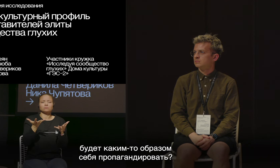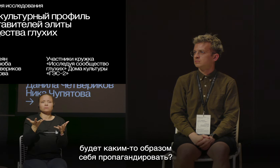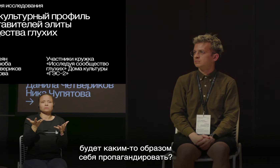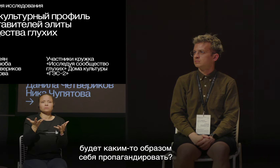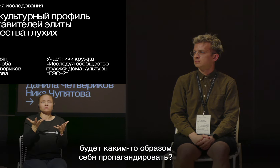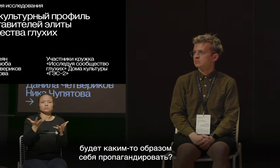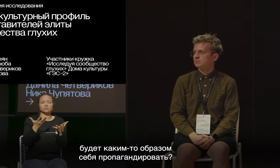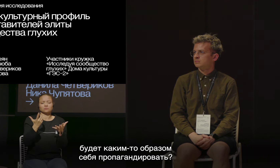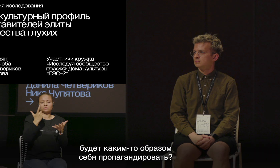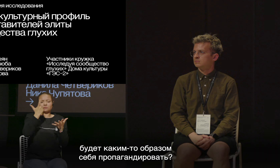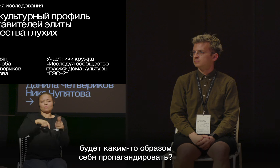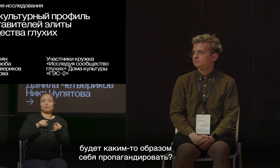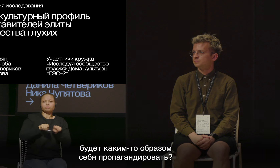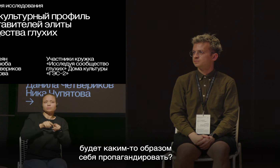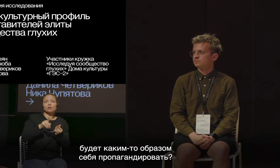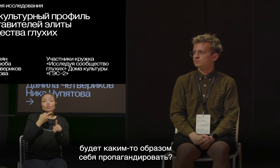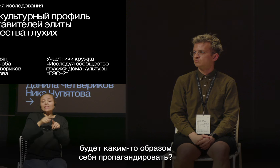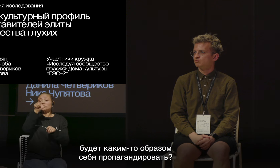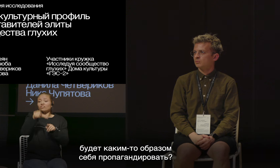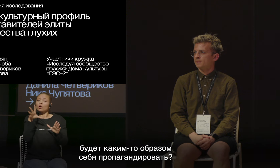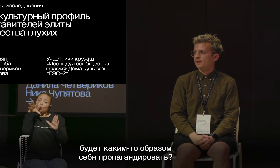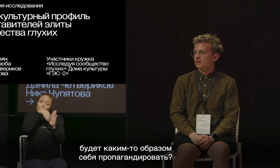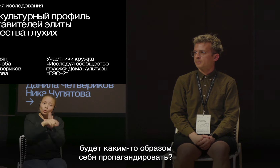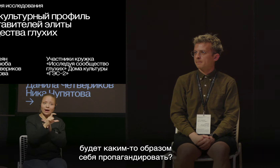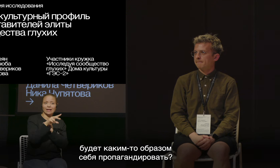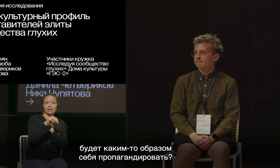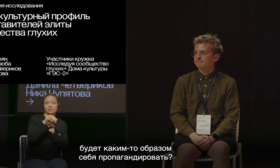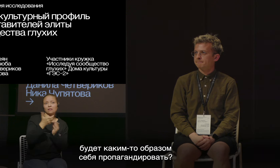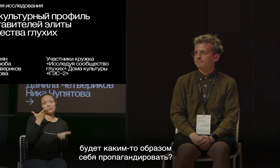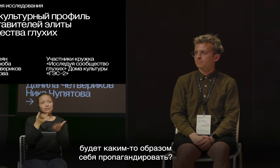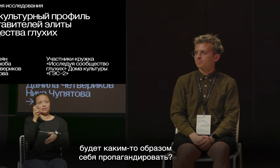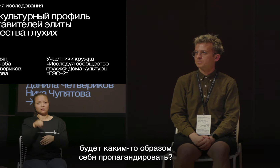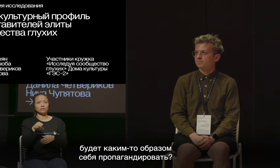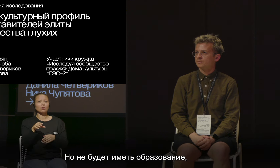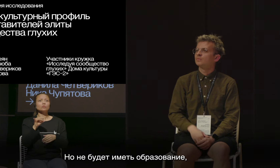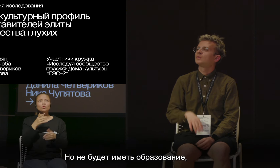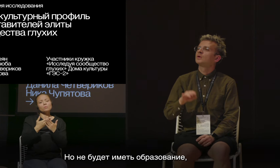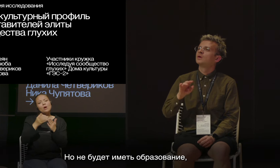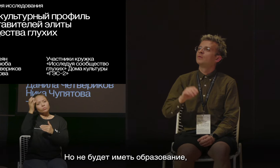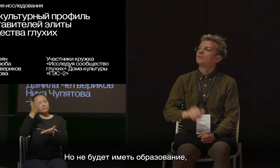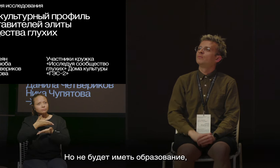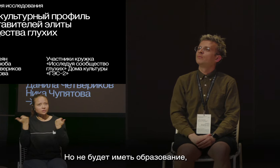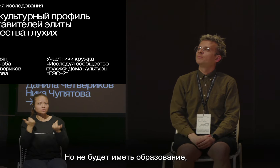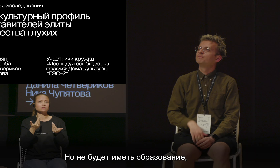себя пропагандировать, войдет ли он в элиту или нет, но он не будет иметь образование, но